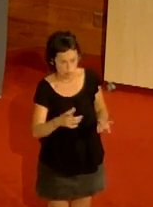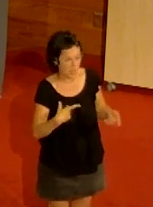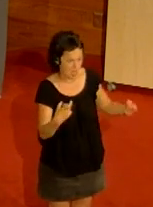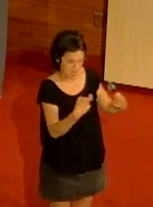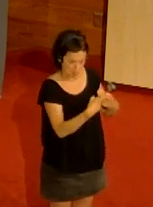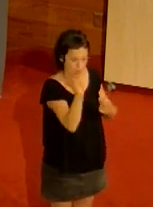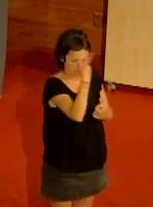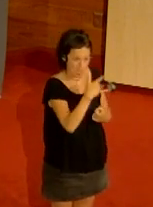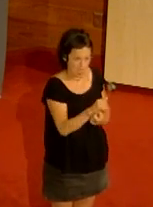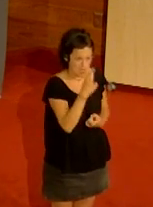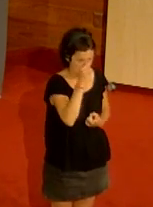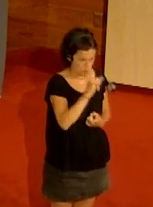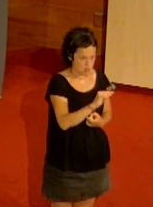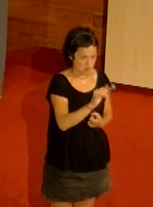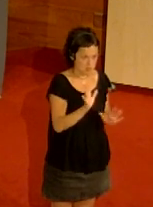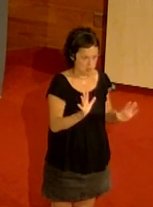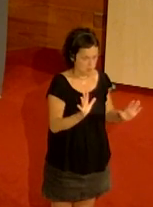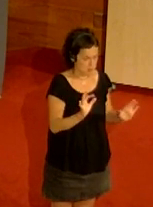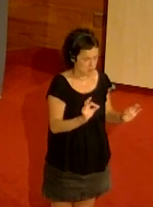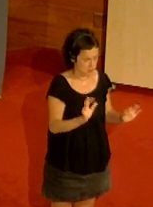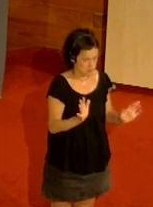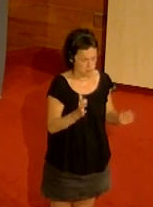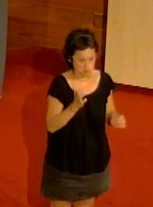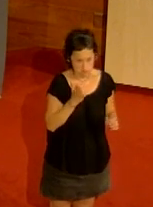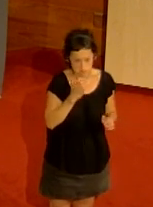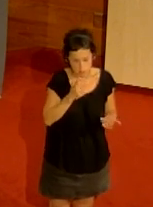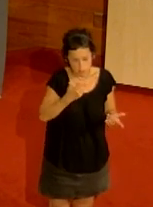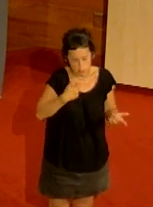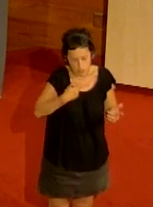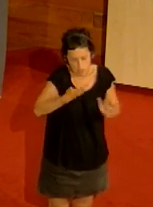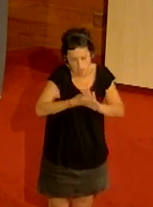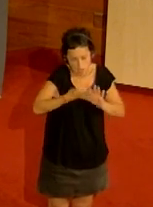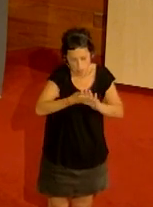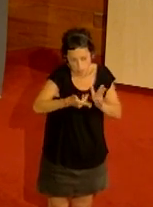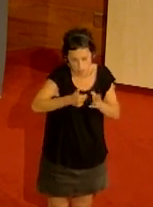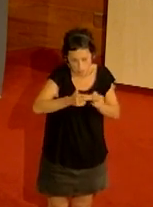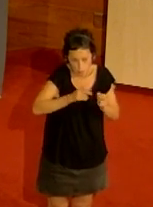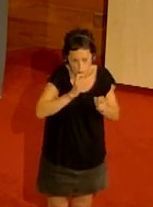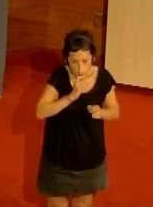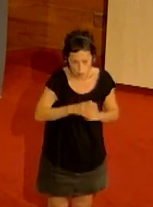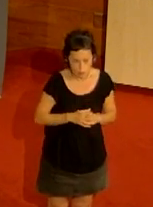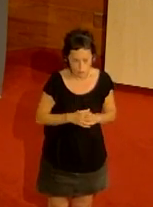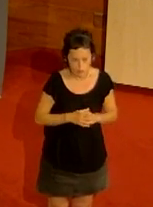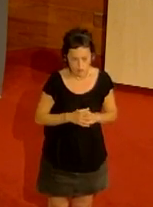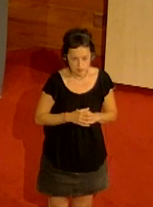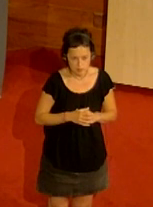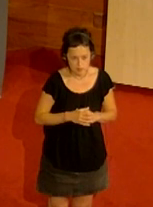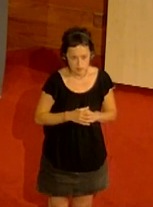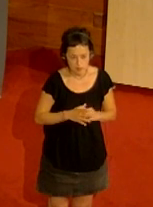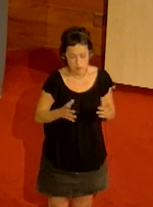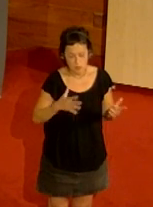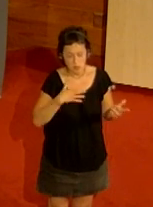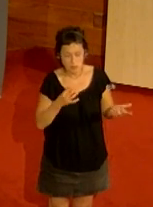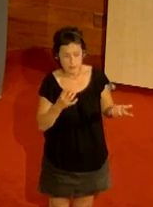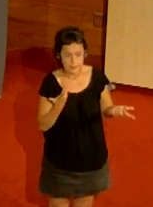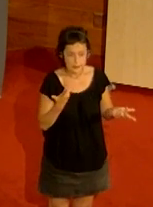¿no? Digo lo que se está montando de alguna manera, ¿no? Que si es una caricatura o no, eso ya podemos discutirlo